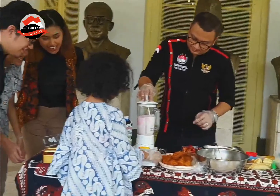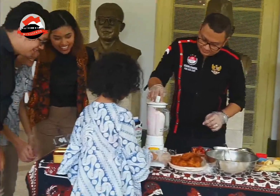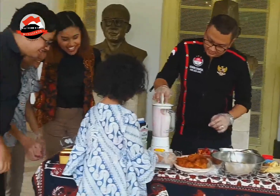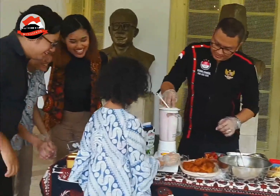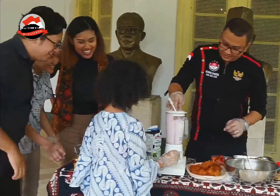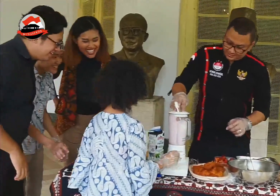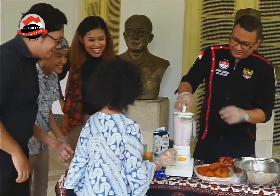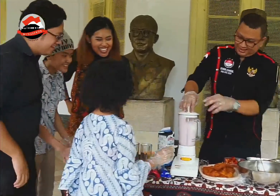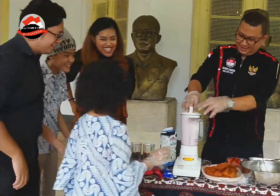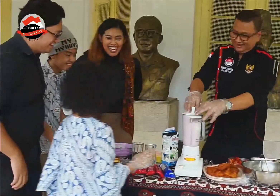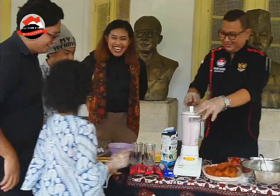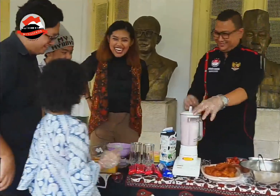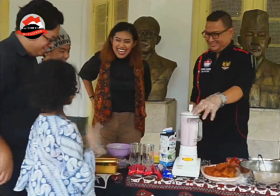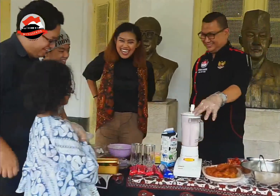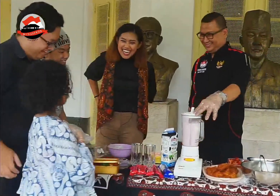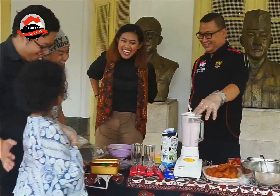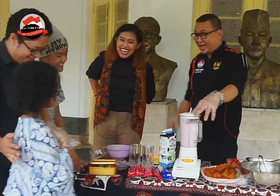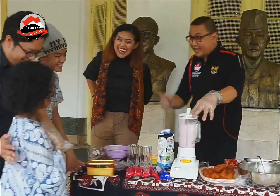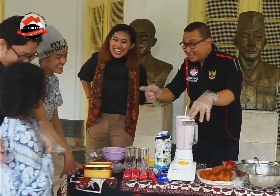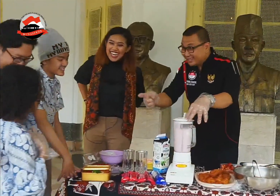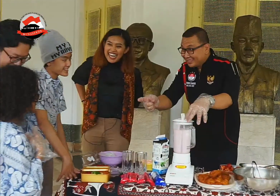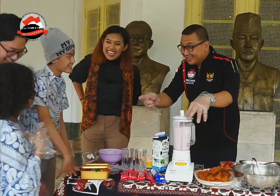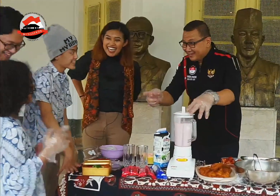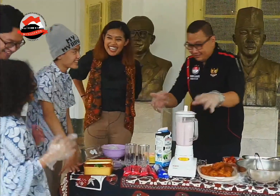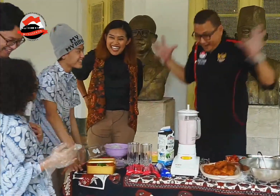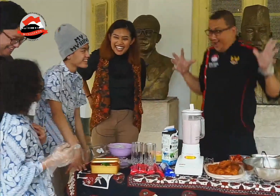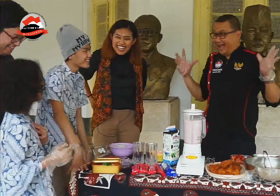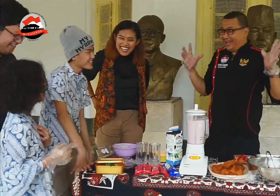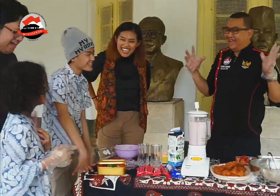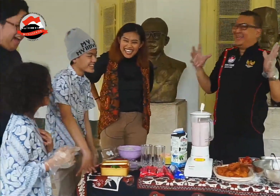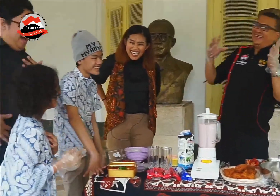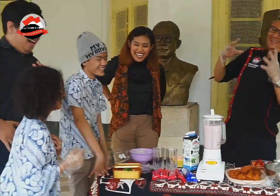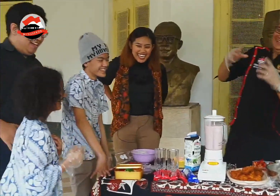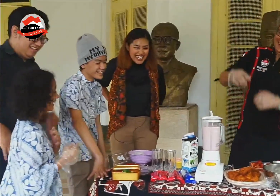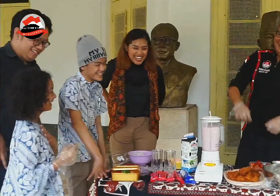Kuat enggak? Oke. Kaget.